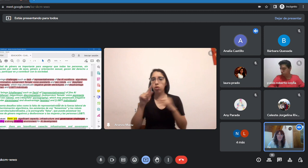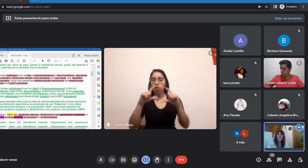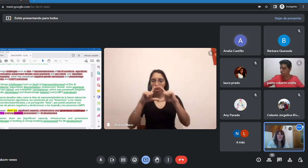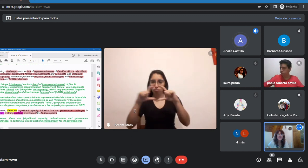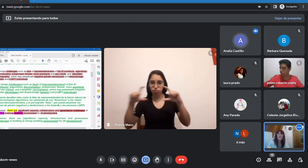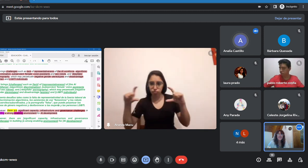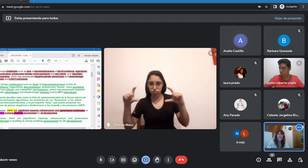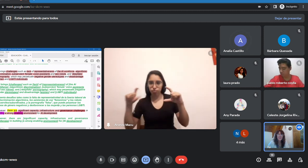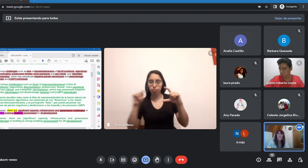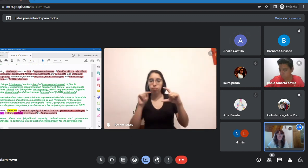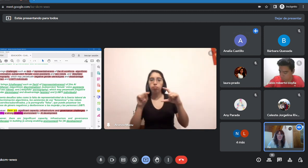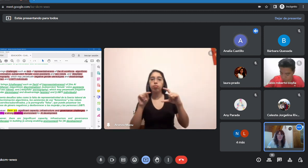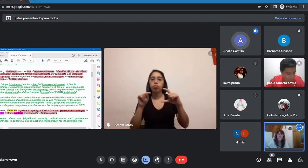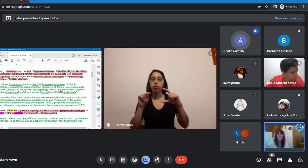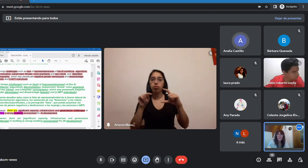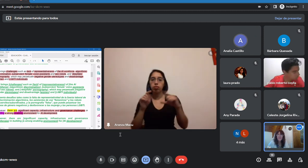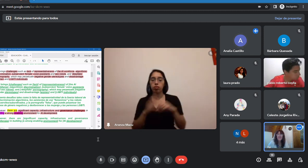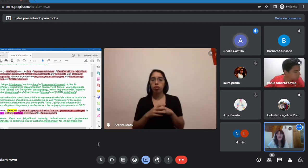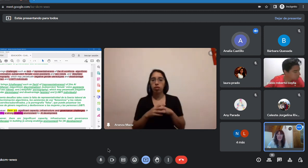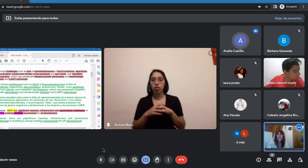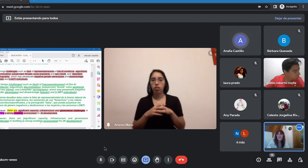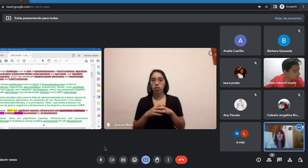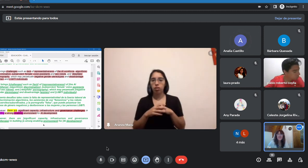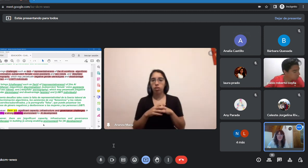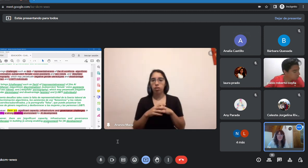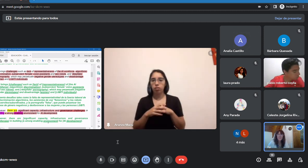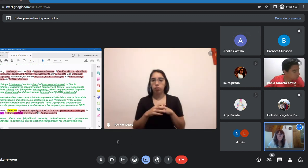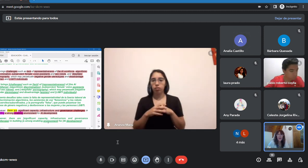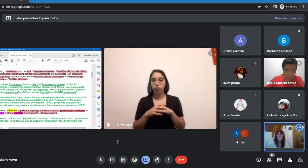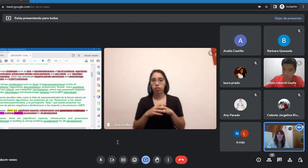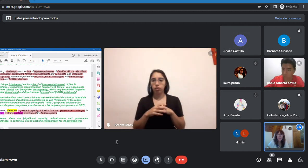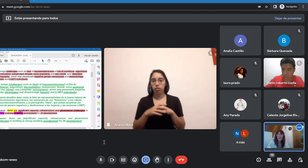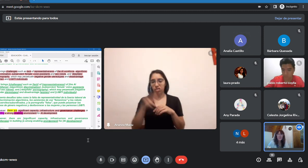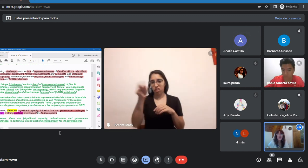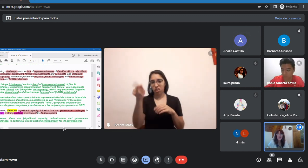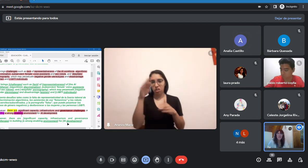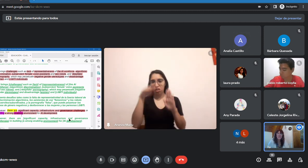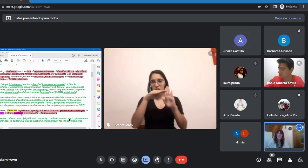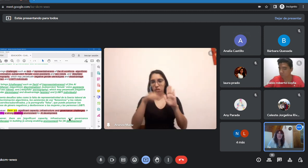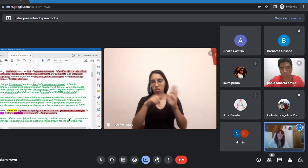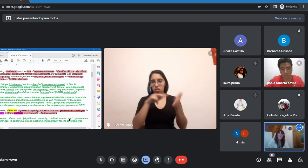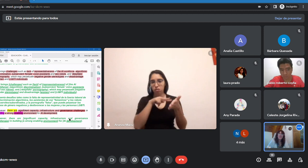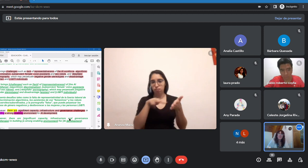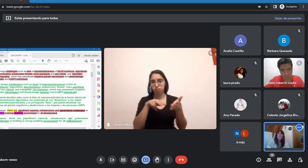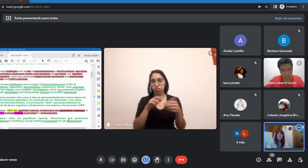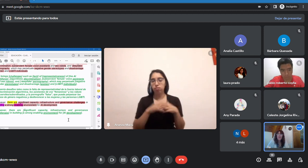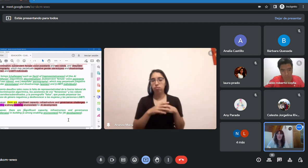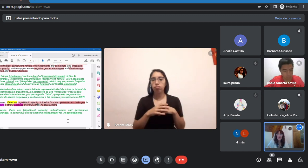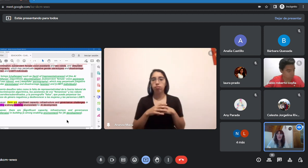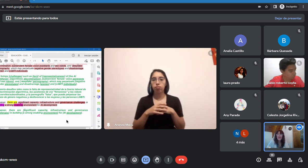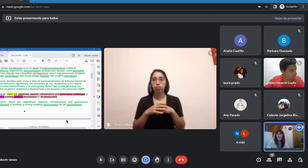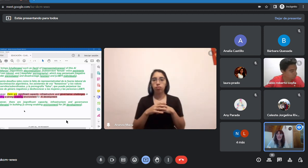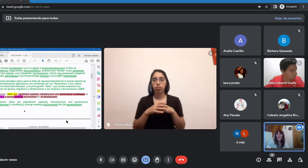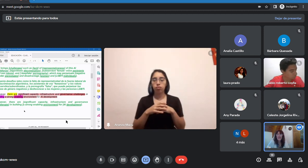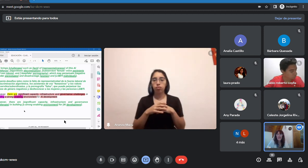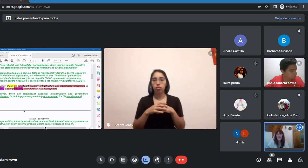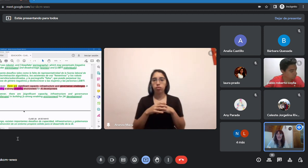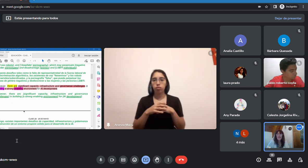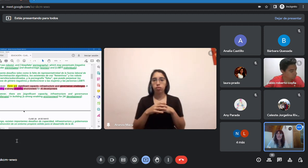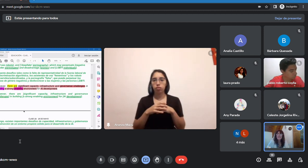Development. ¿Sí? I Develop. Bien. Entonces, nos